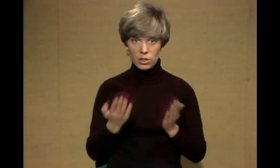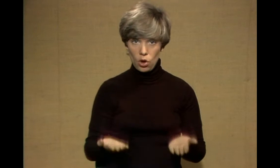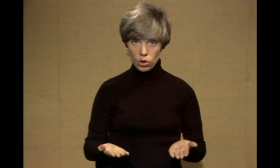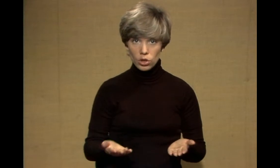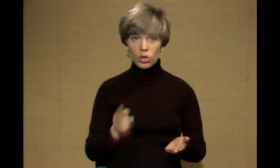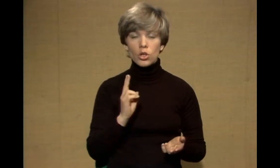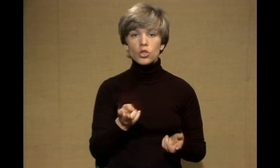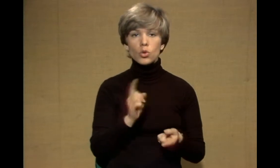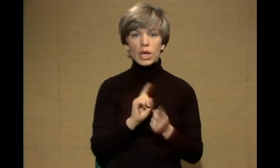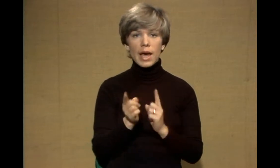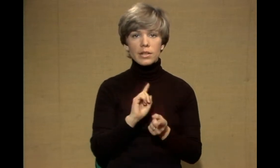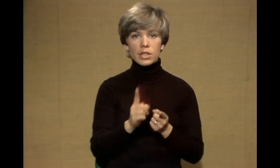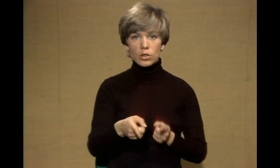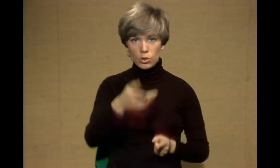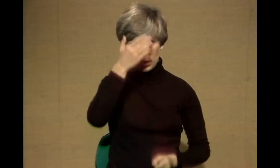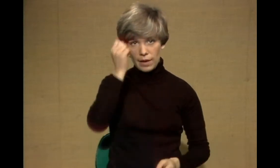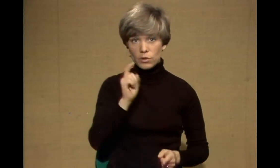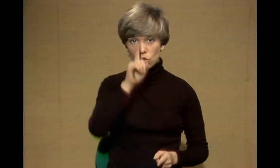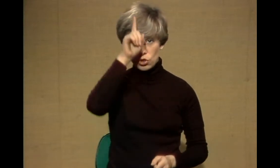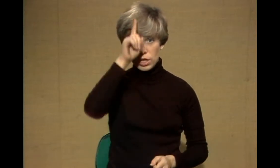idag så kanske du kan tyda